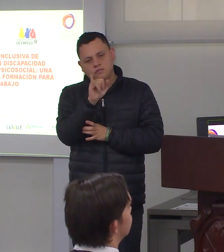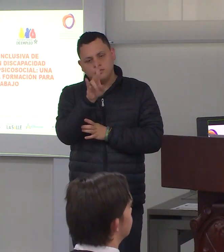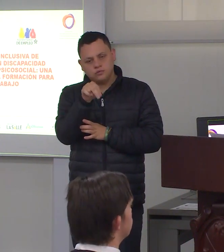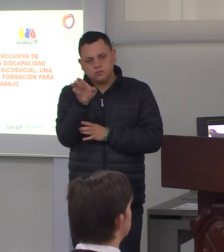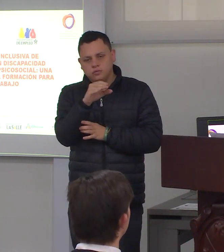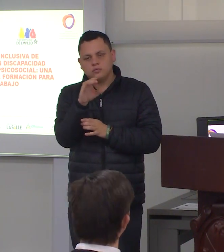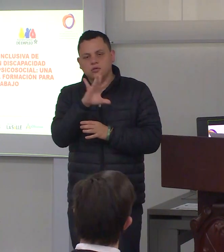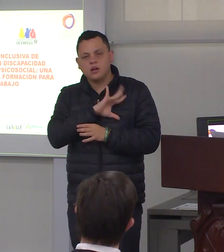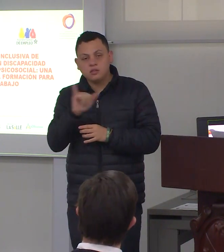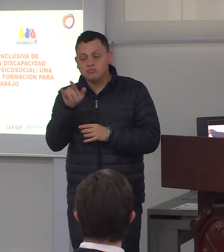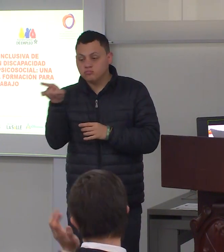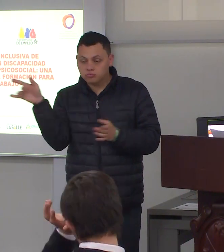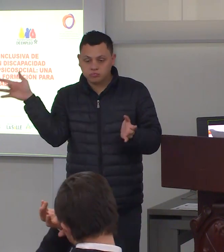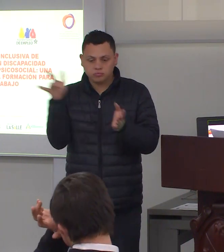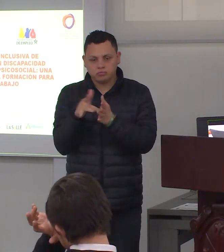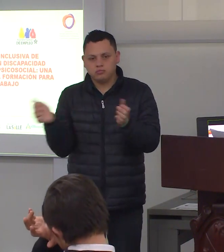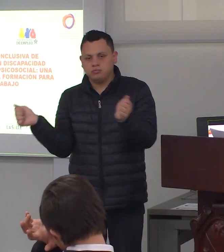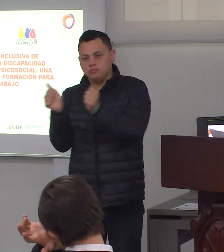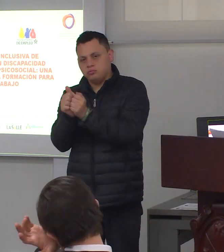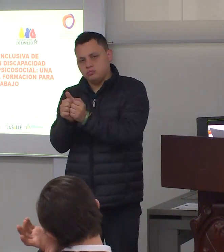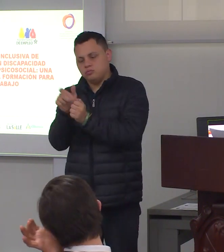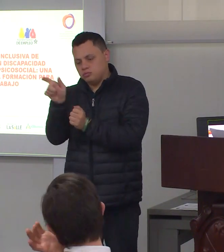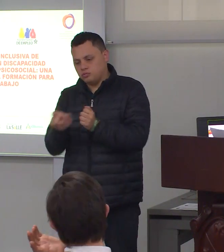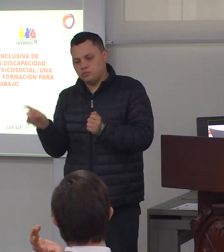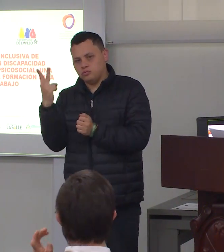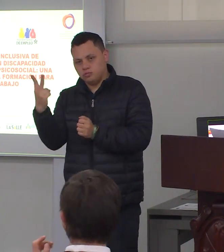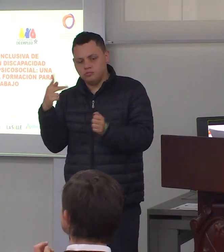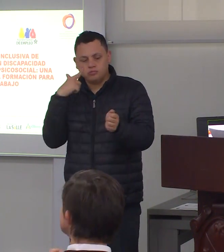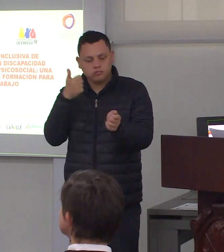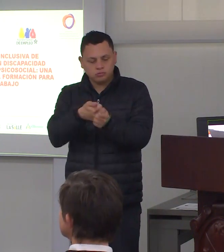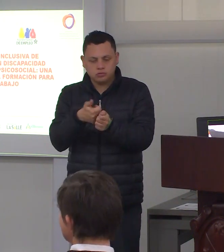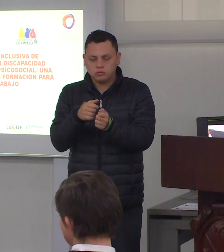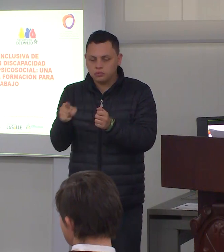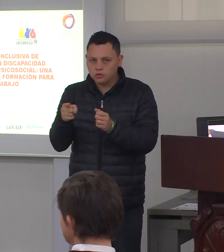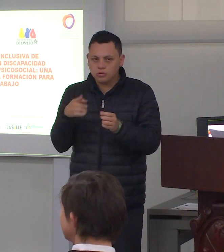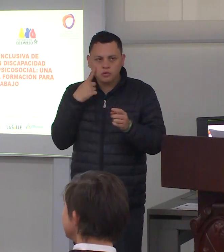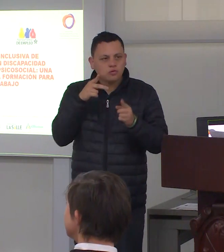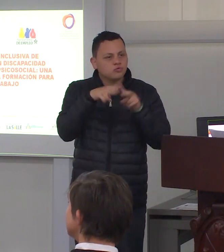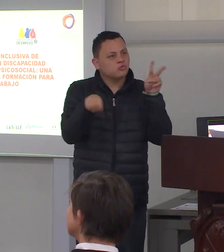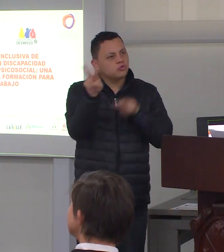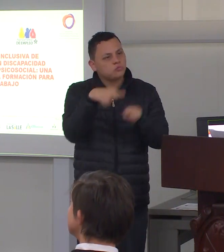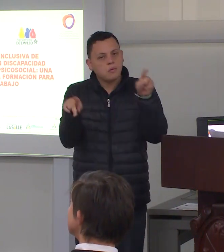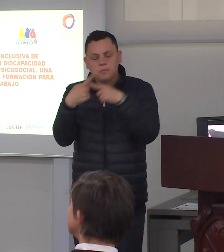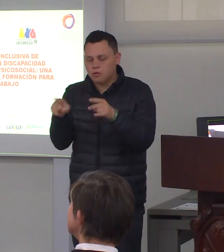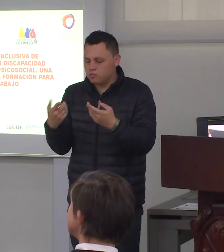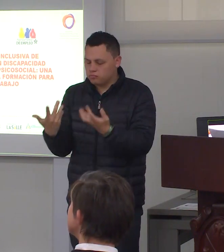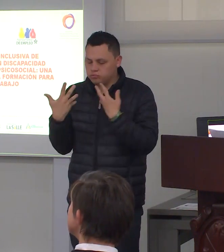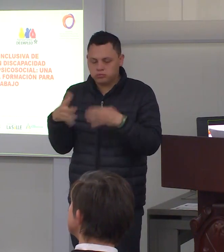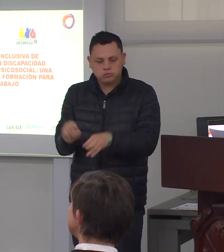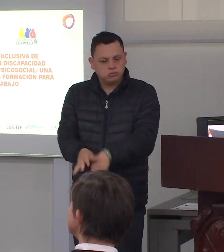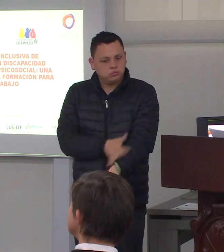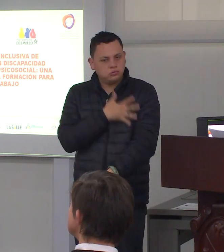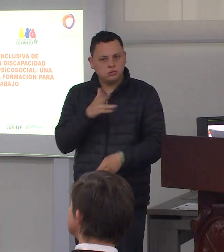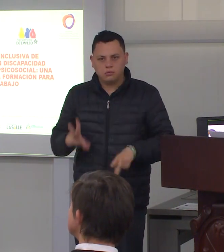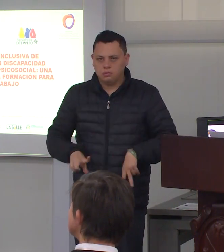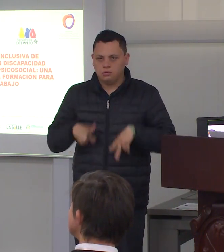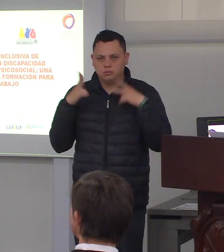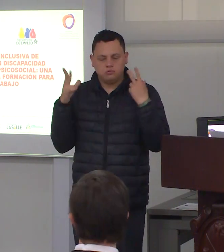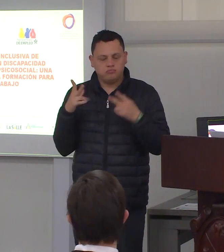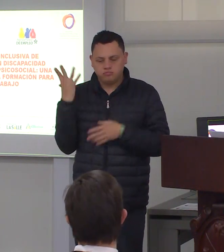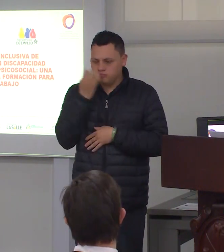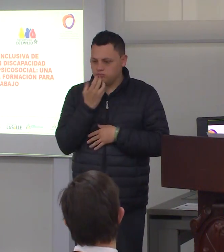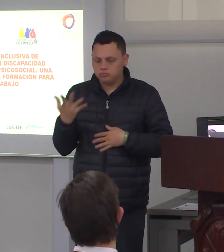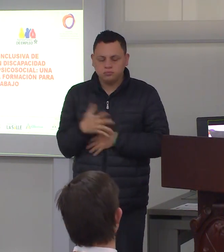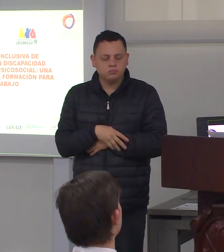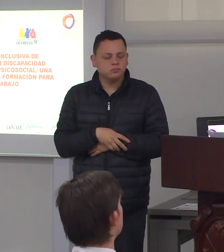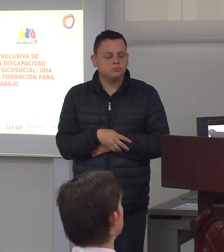y Luis Ángel, quienes vinieron a aprender de turismo, pero llegaron a darme lecciones de vida. Las más preciadas. Al